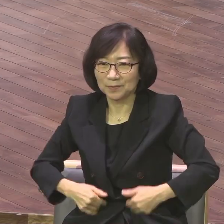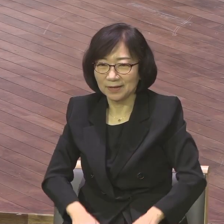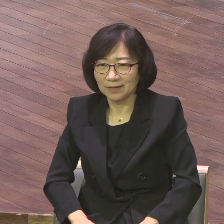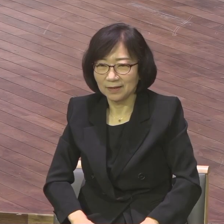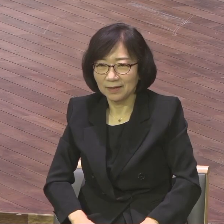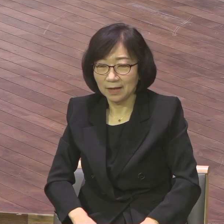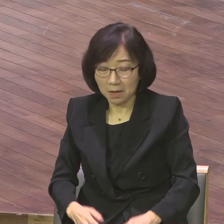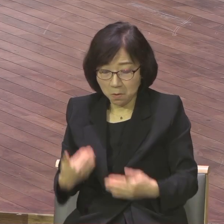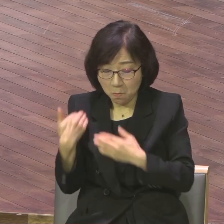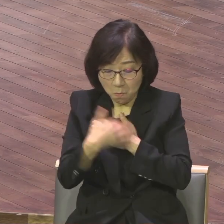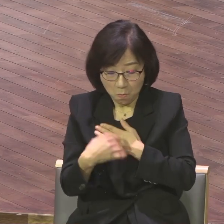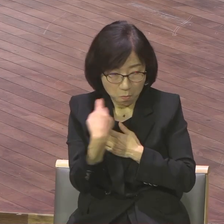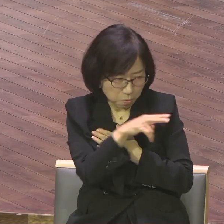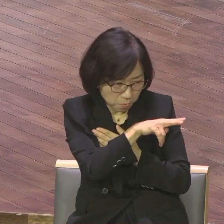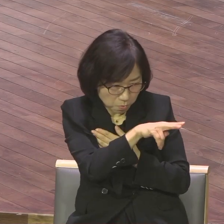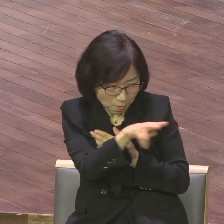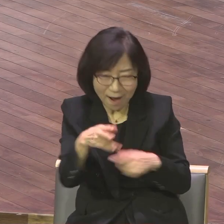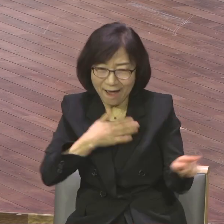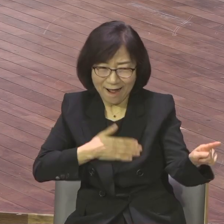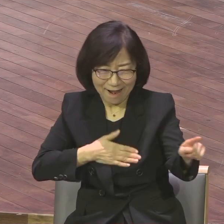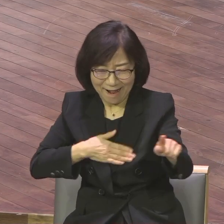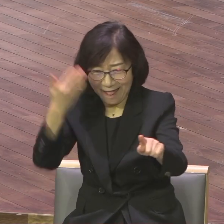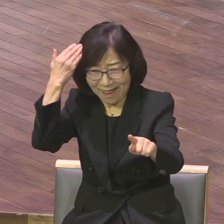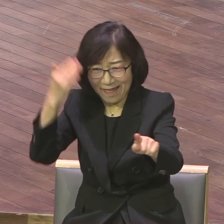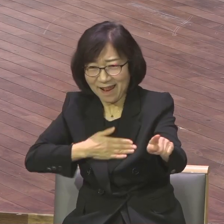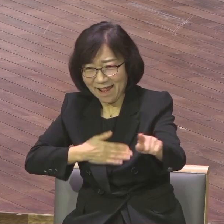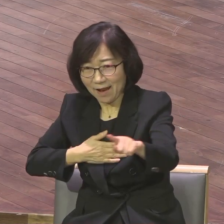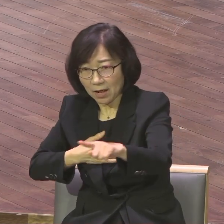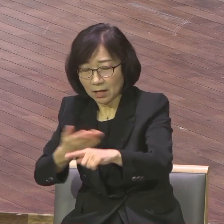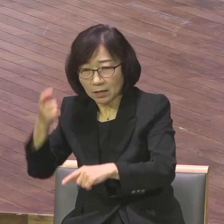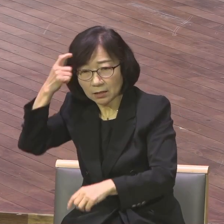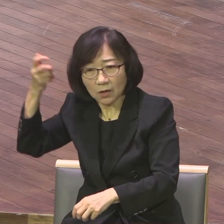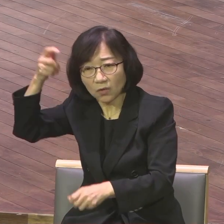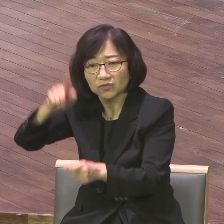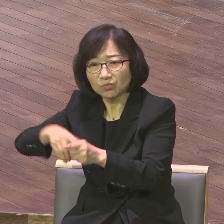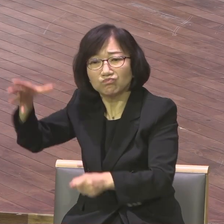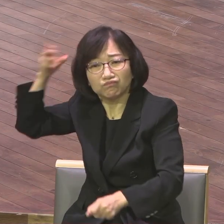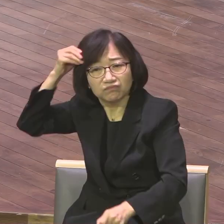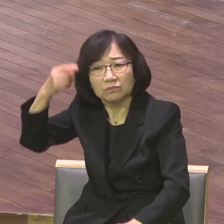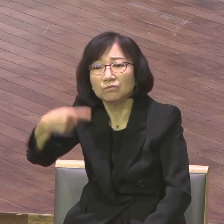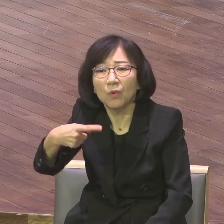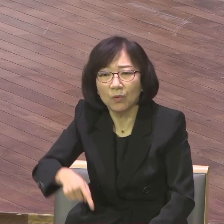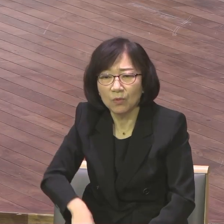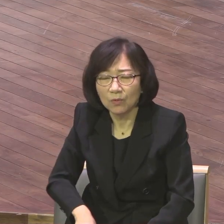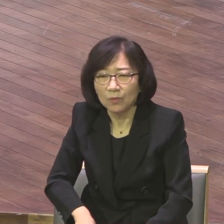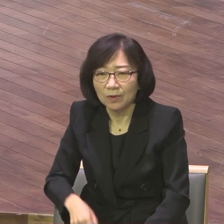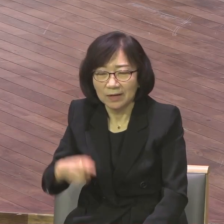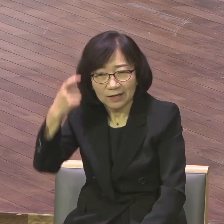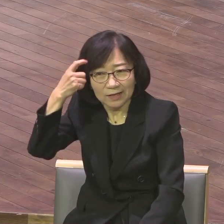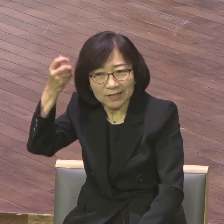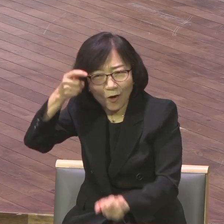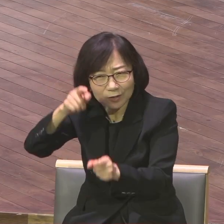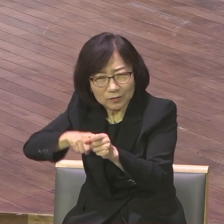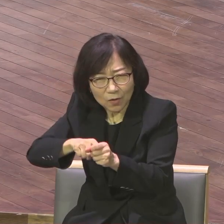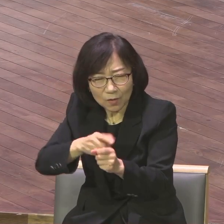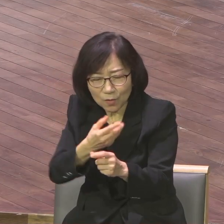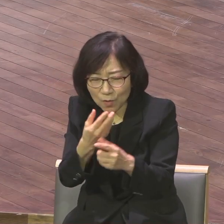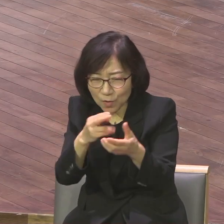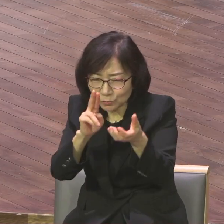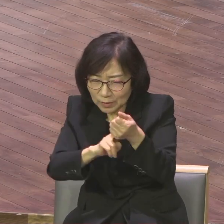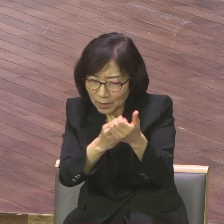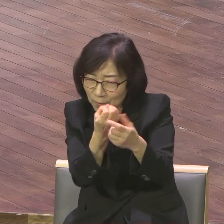몰라. 영적인 비밀은 뭐야? 그 안에 감추어져 있는 영적 부활을 발견해서 그 축복이 얼마나